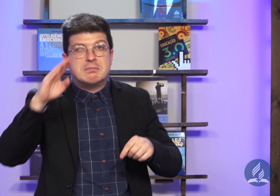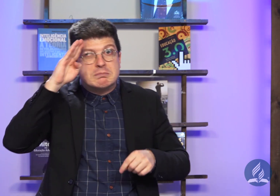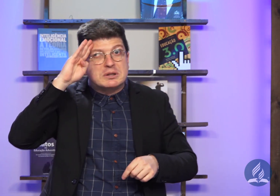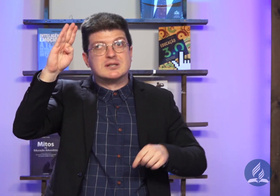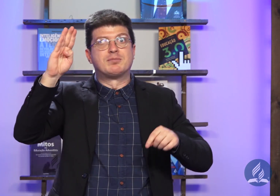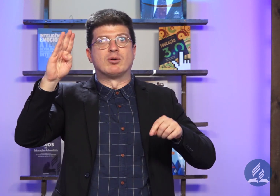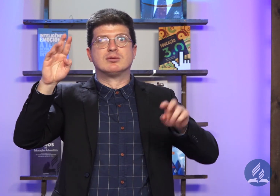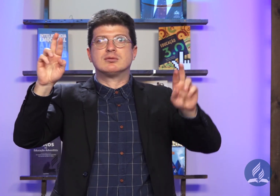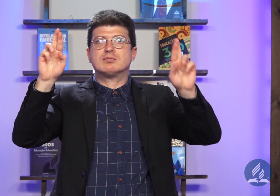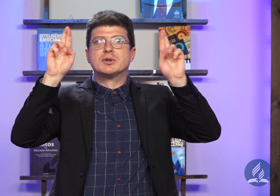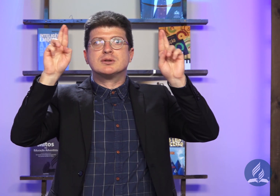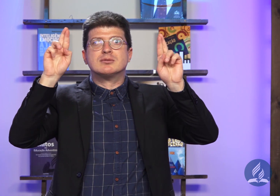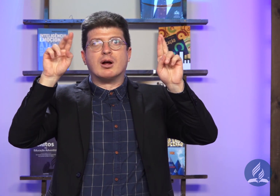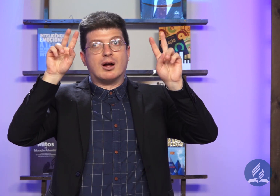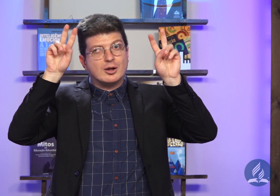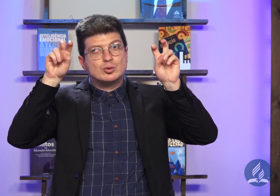Ele fala sobre a maior esperança.